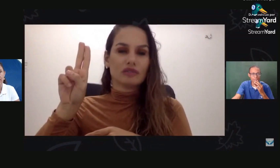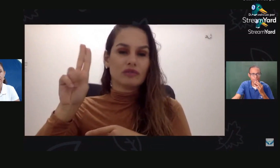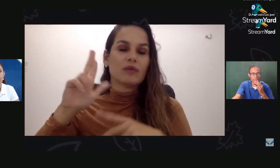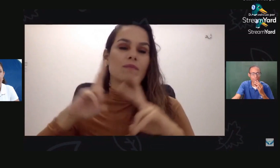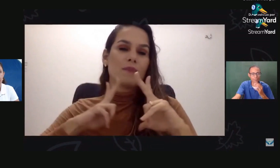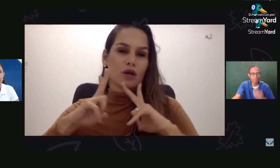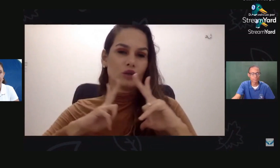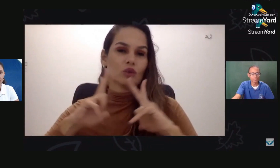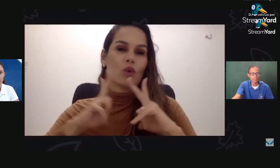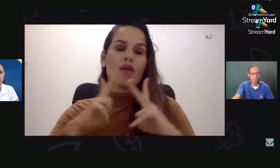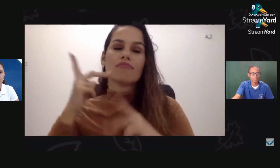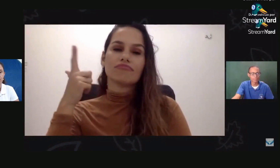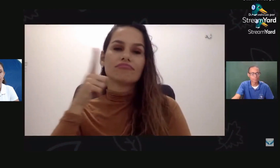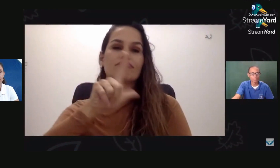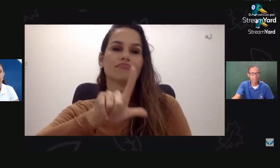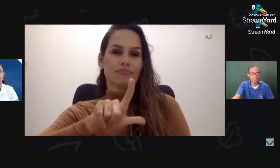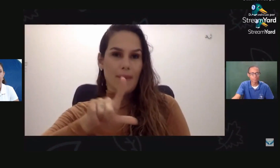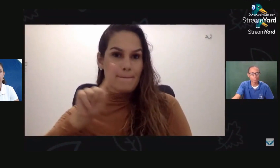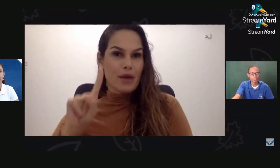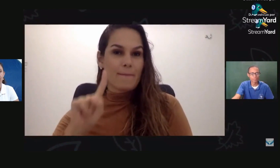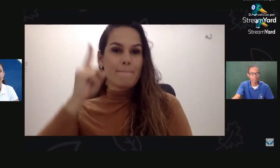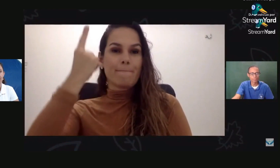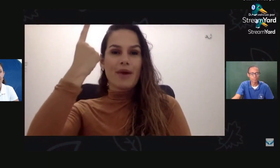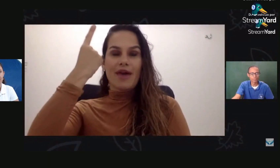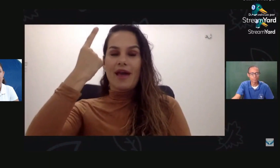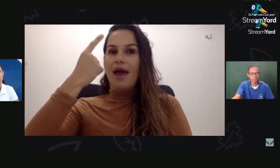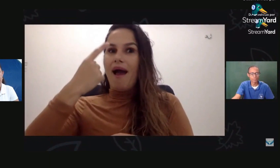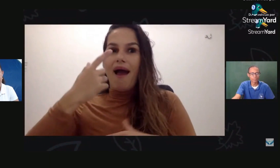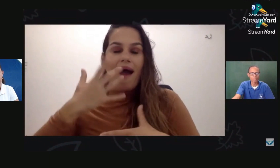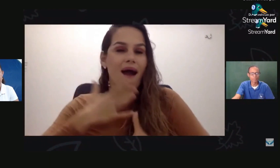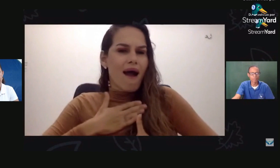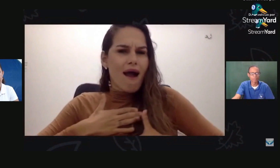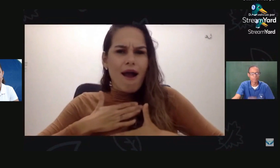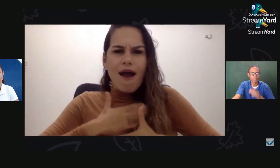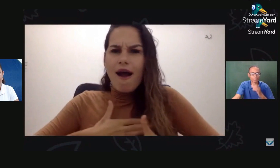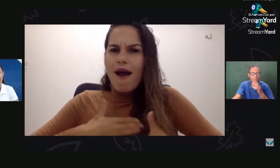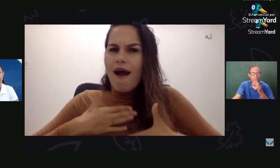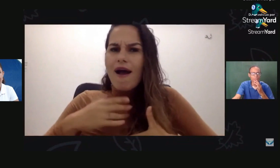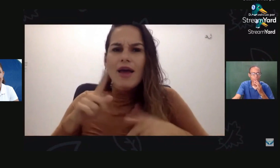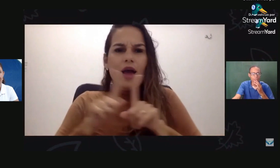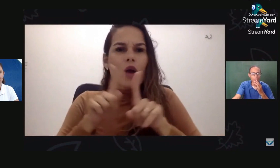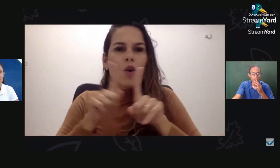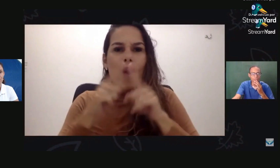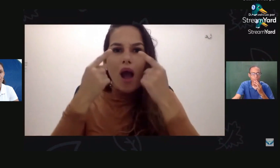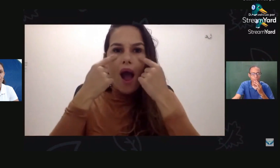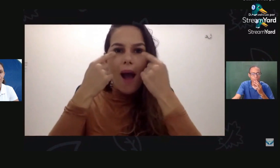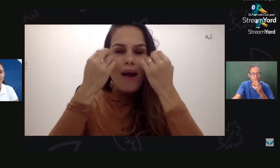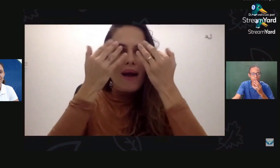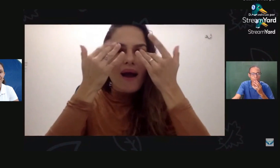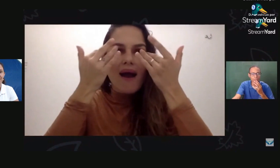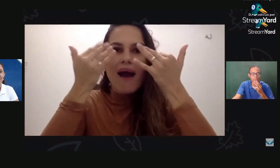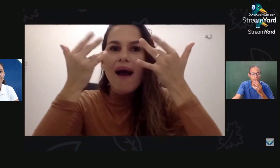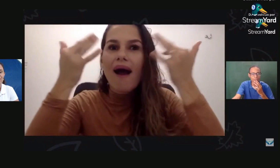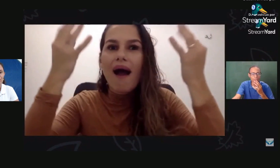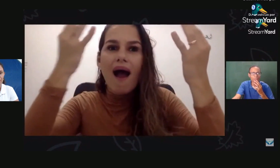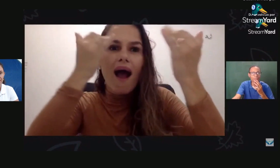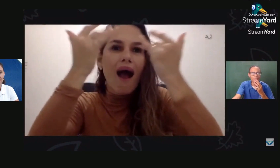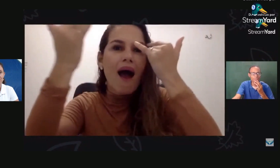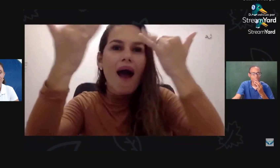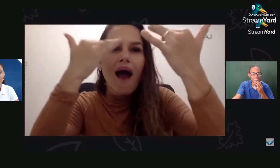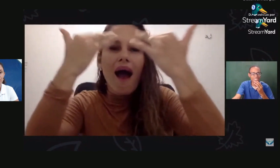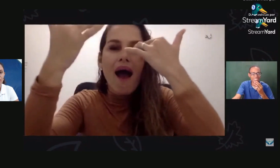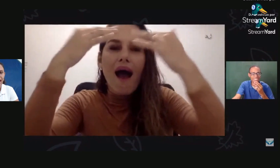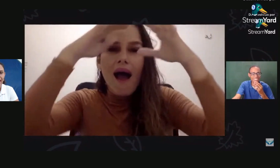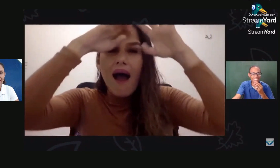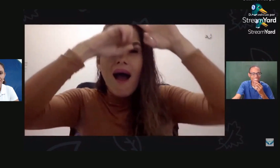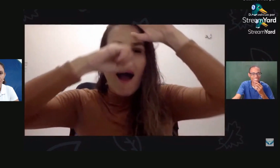Quando cheguei na universidade particular, aí sim que eu consegui pela primeira vez ter um intérprete e eu fiquei de